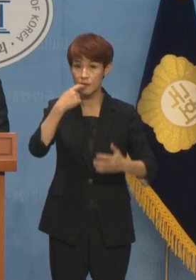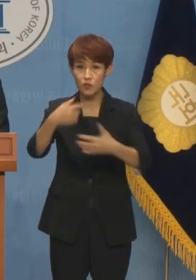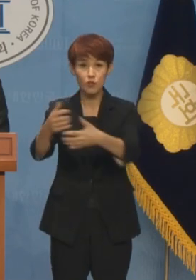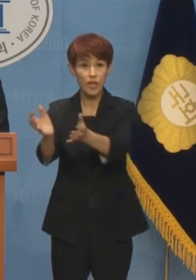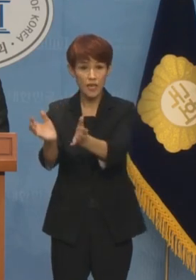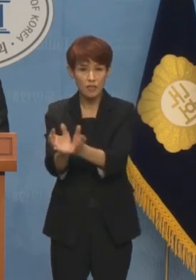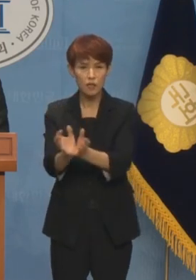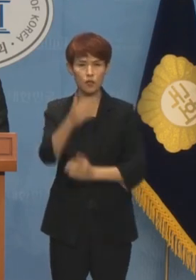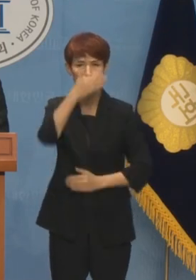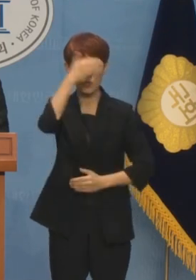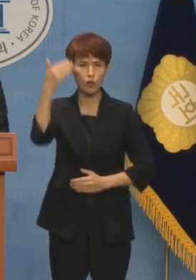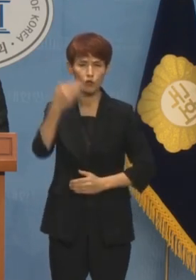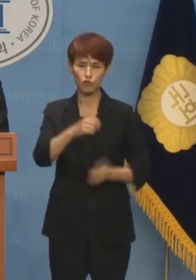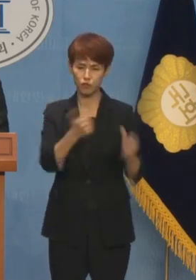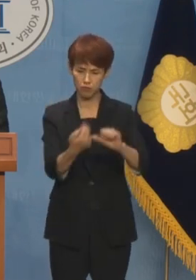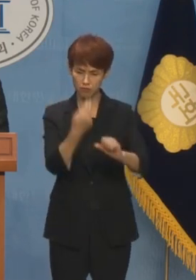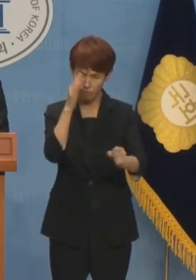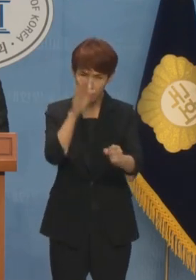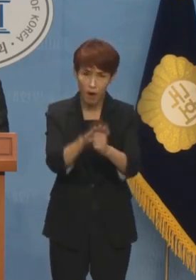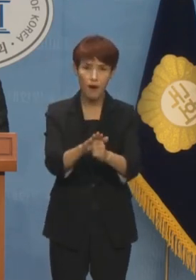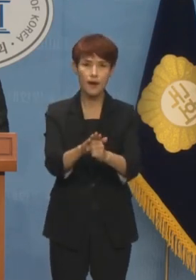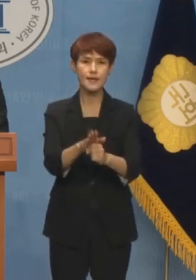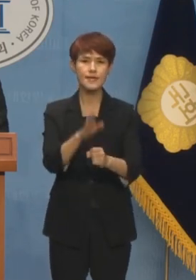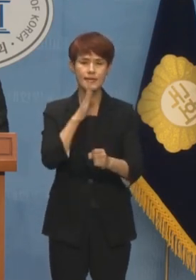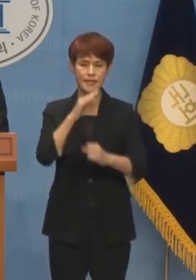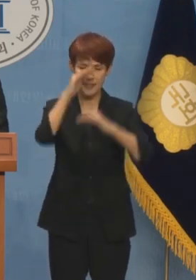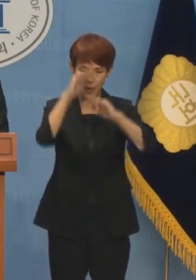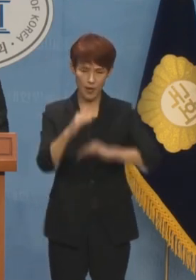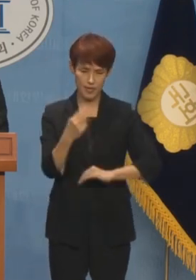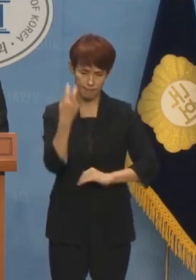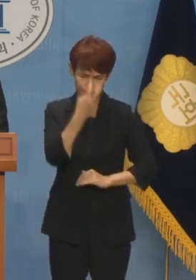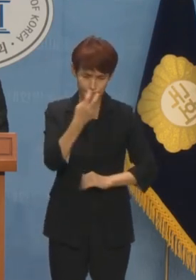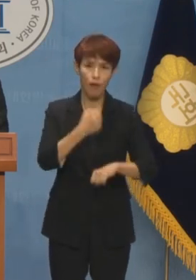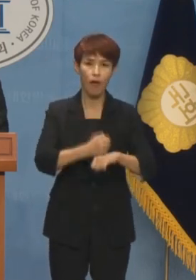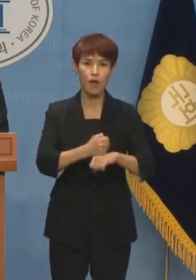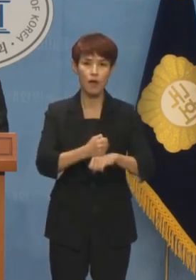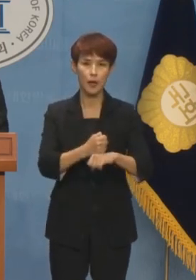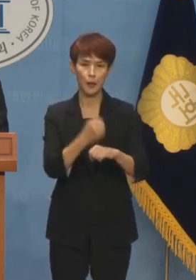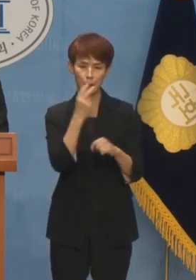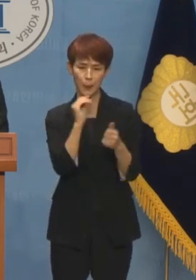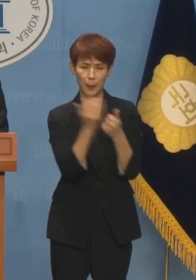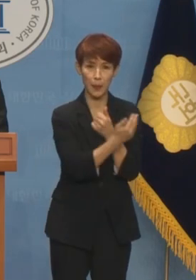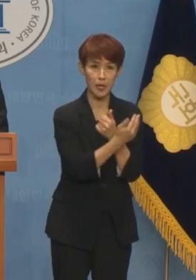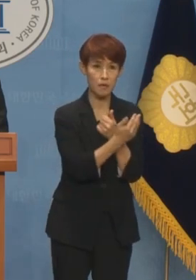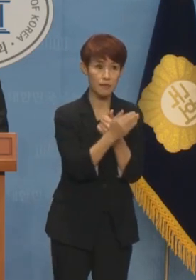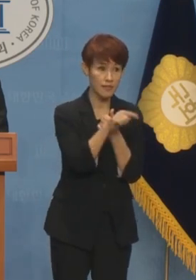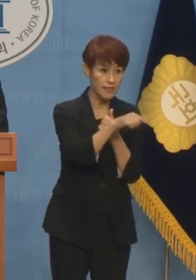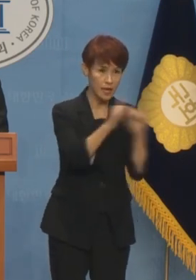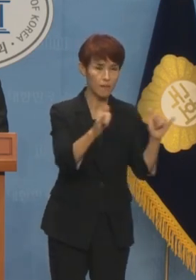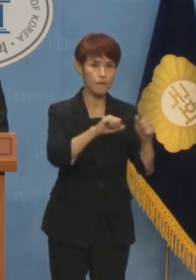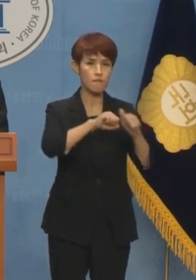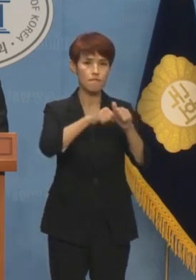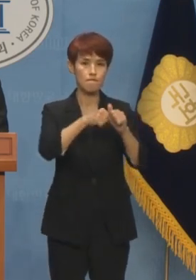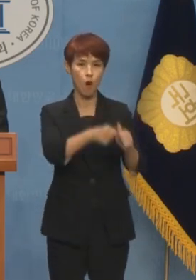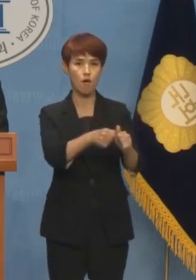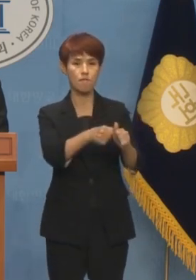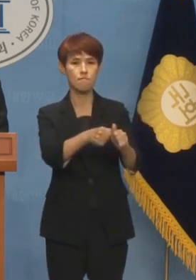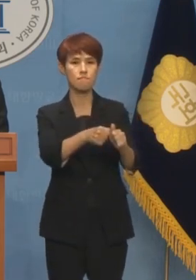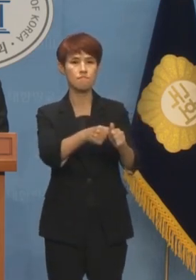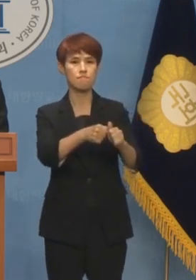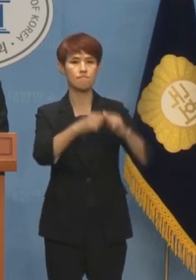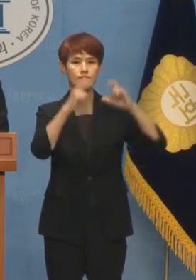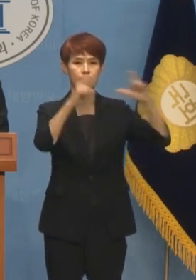더불어민주당은 한 청년의 억울한 죽음의 진실을 밝히고 이를 은폐하려 한 자들에게 엄중한 법의 책임을